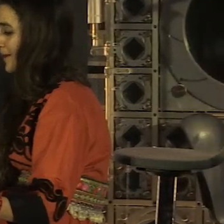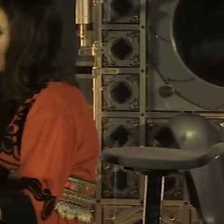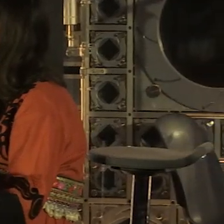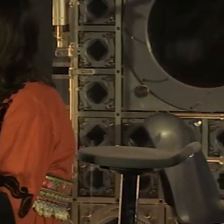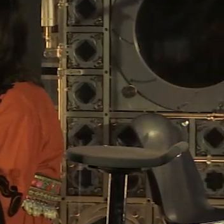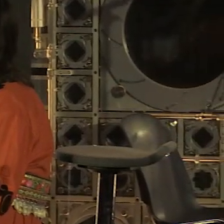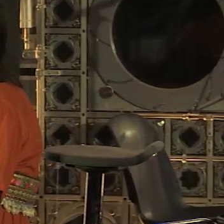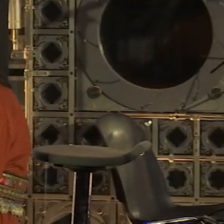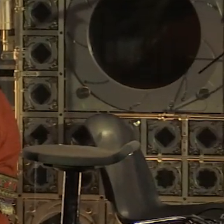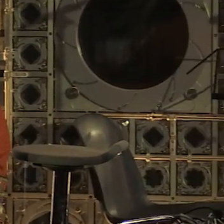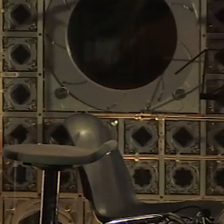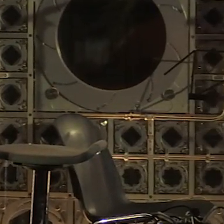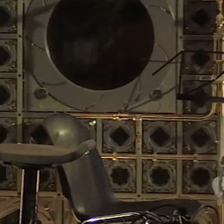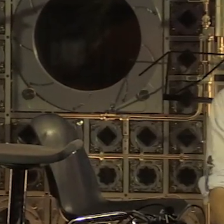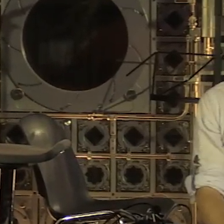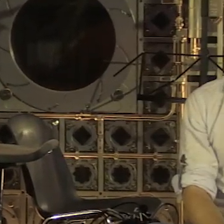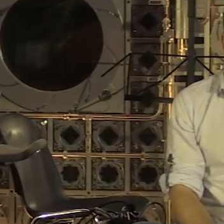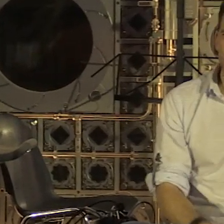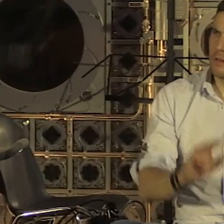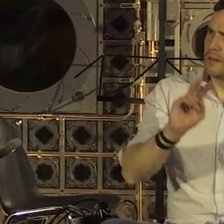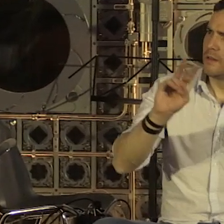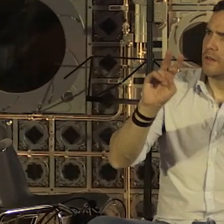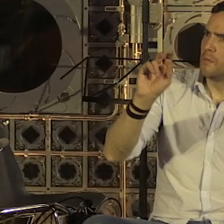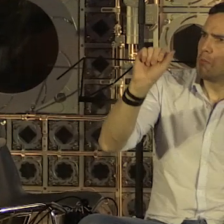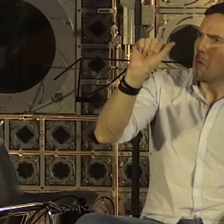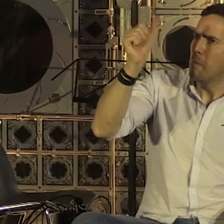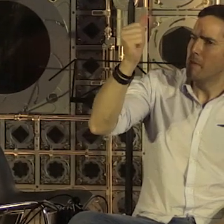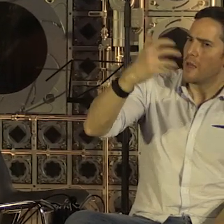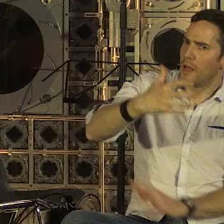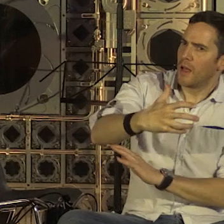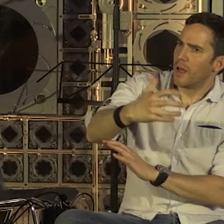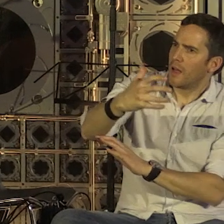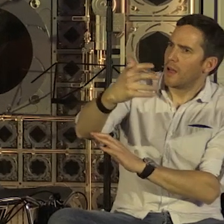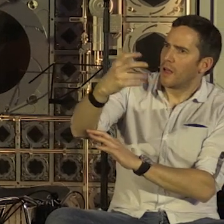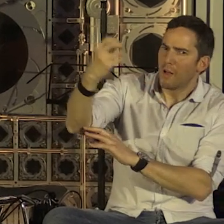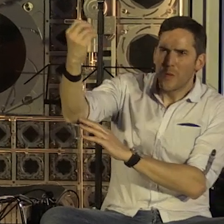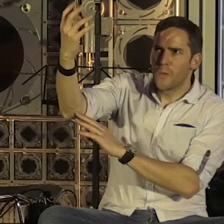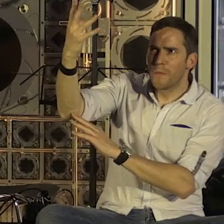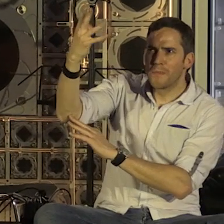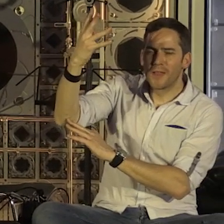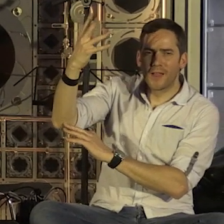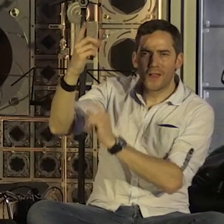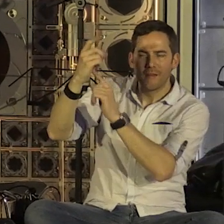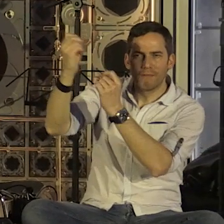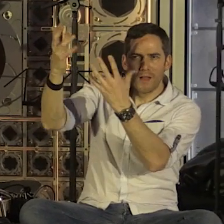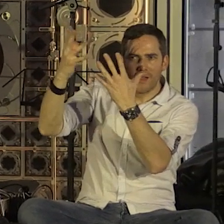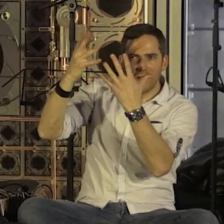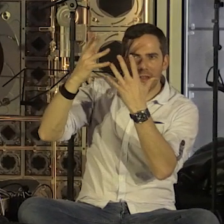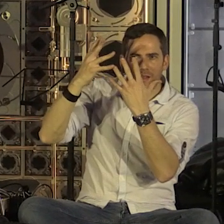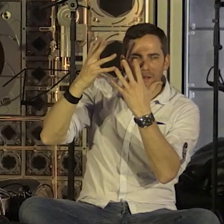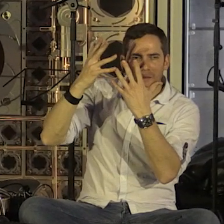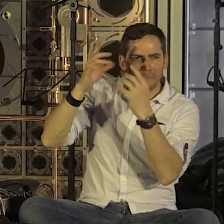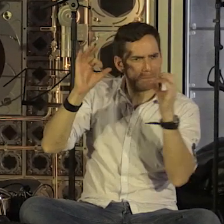La première lumière afflue comme l'écume Le rêve s'est quelque peu